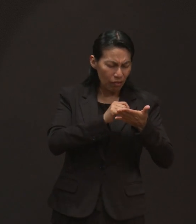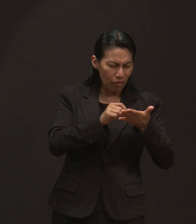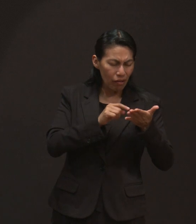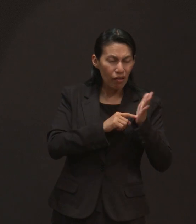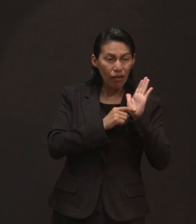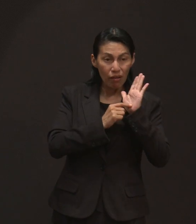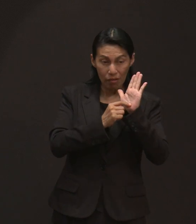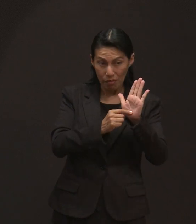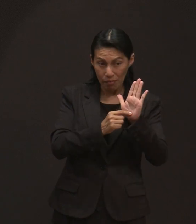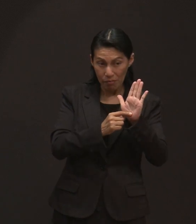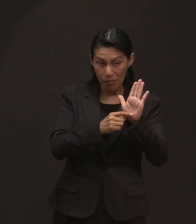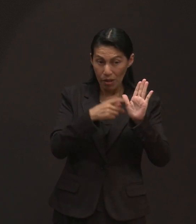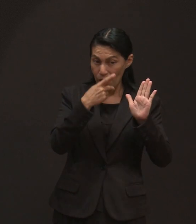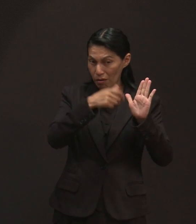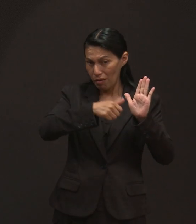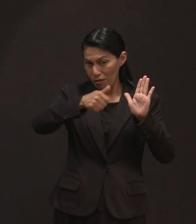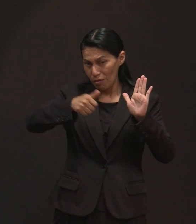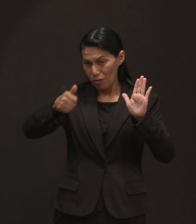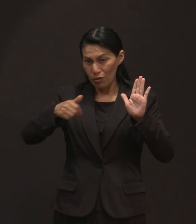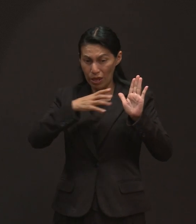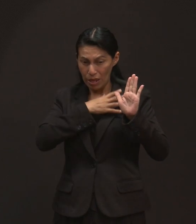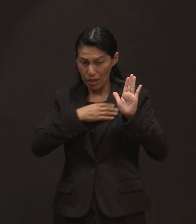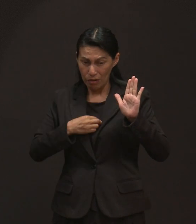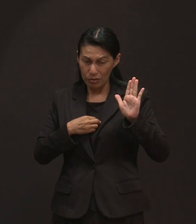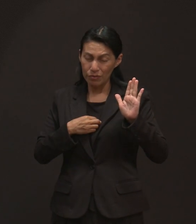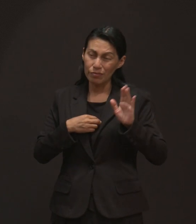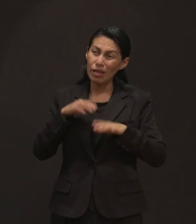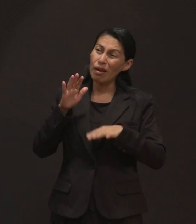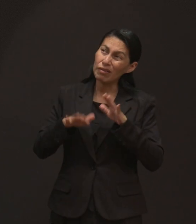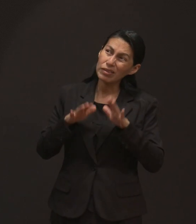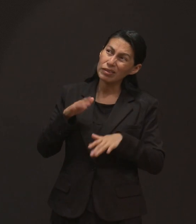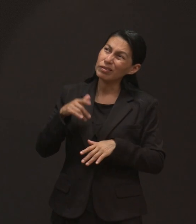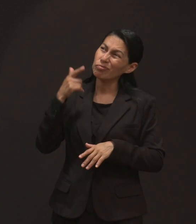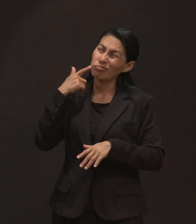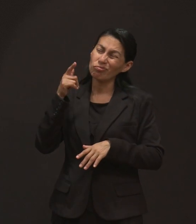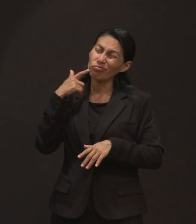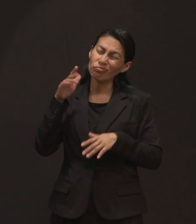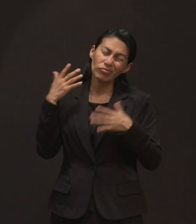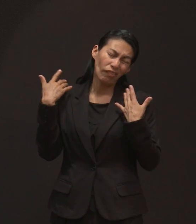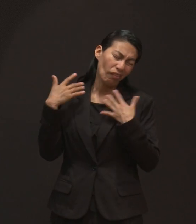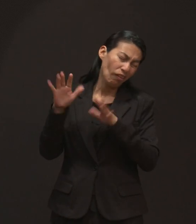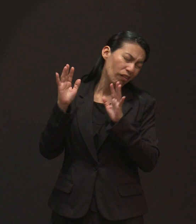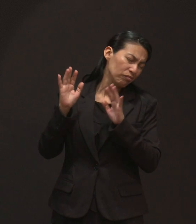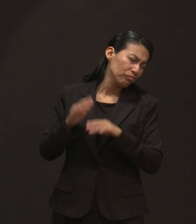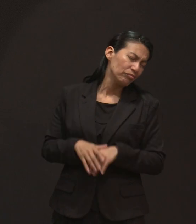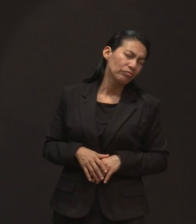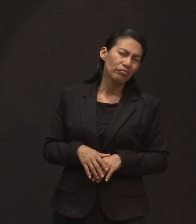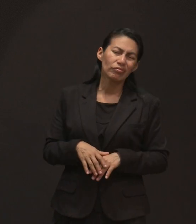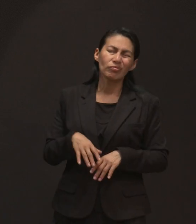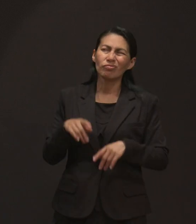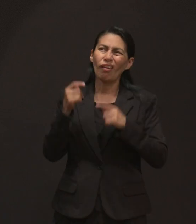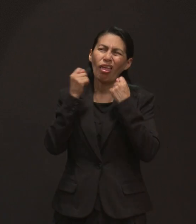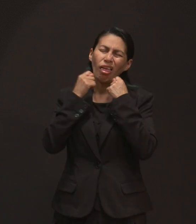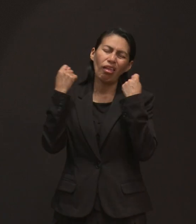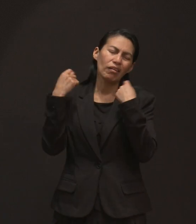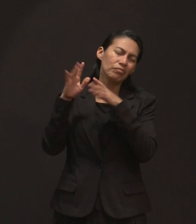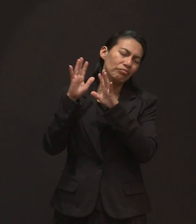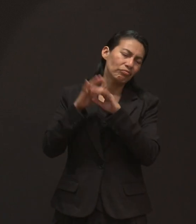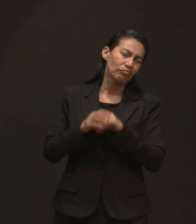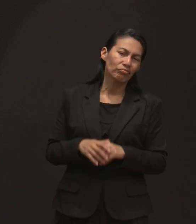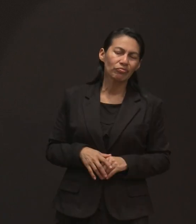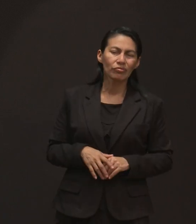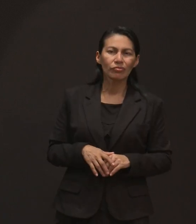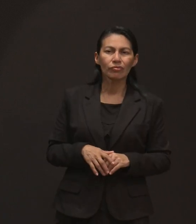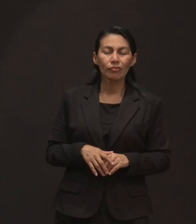sus hijos, ¿no es cierto? Sí. Y que a veces obviamos, tomamos más importante otras cosas de la